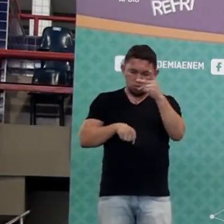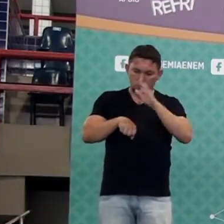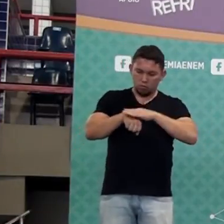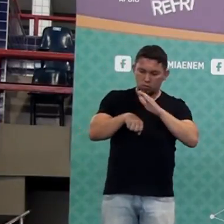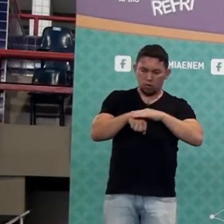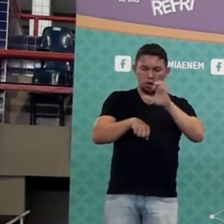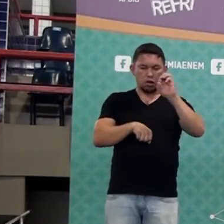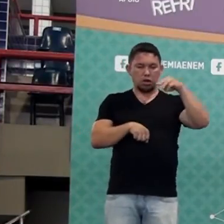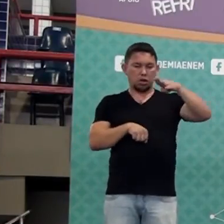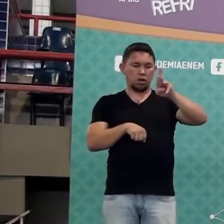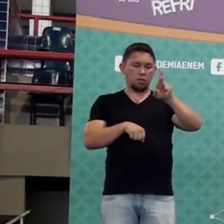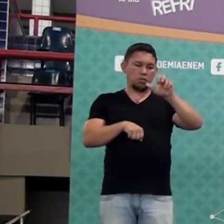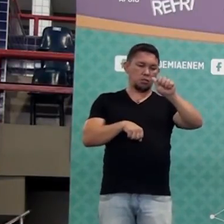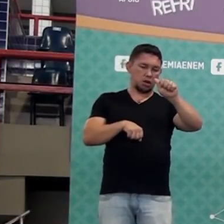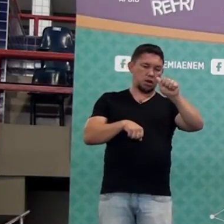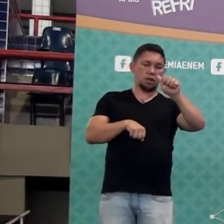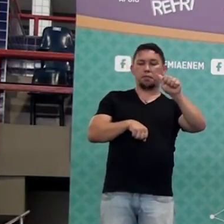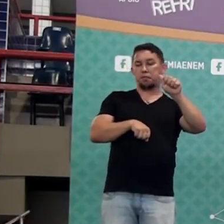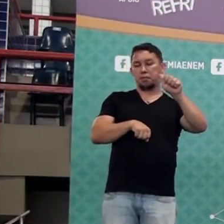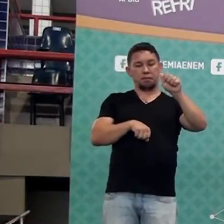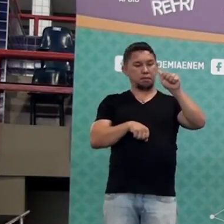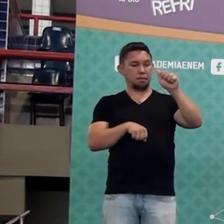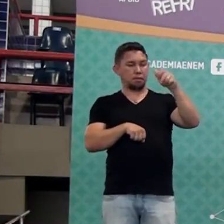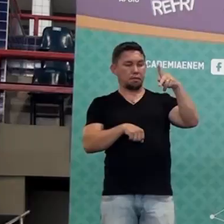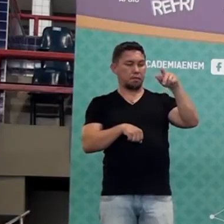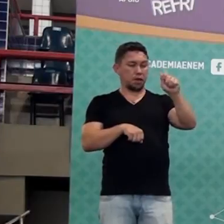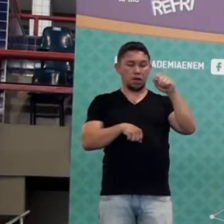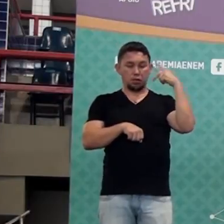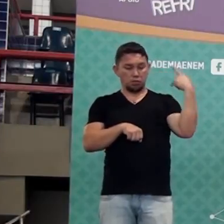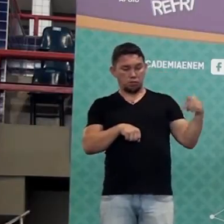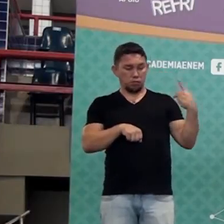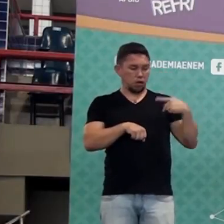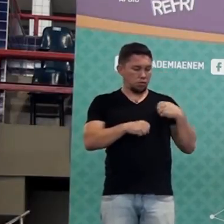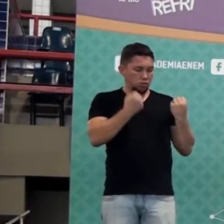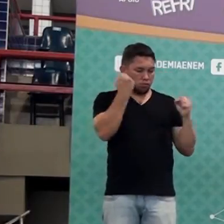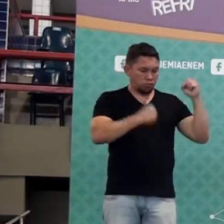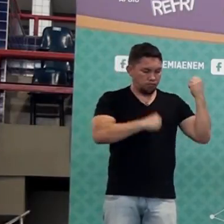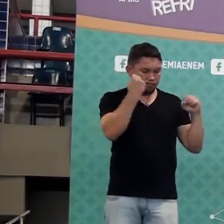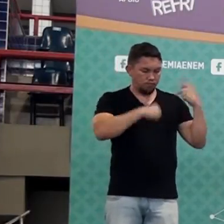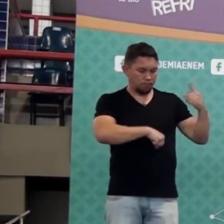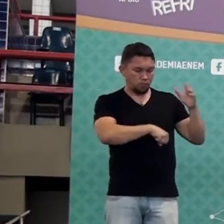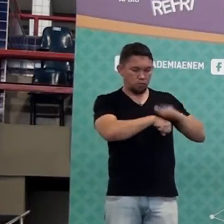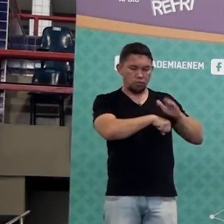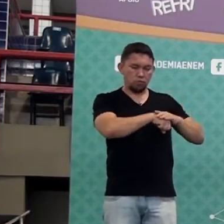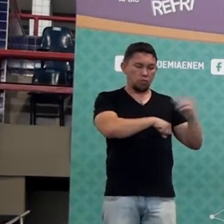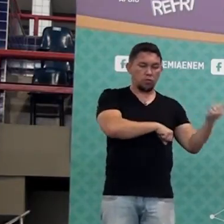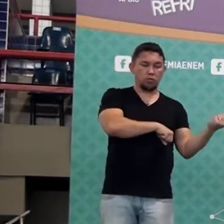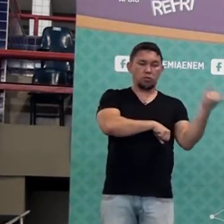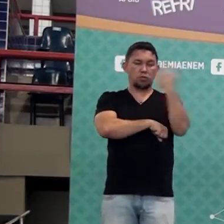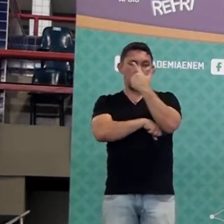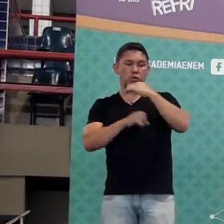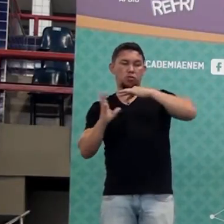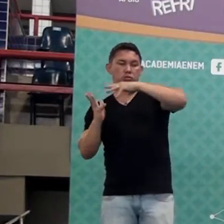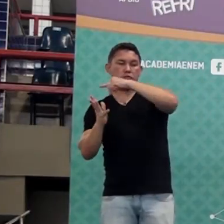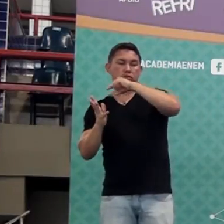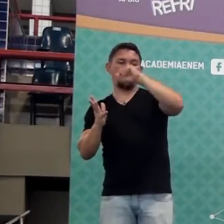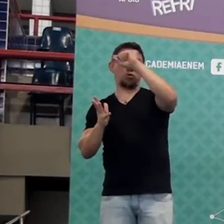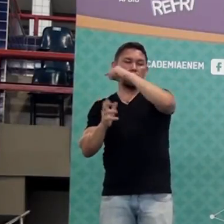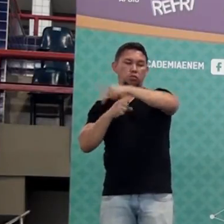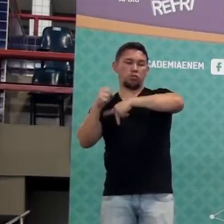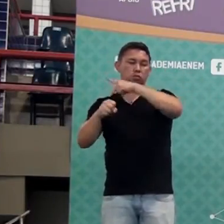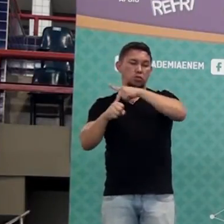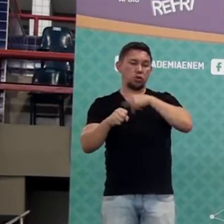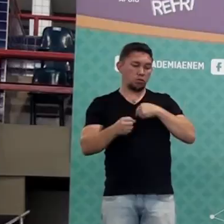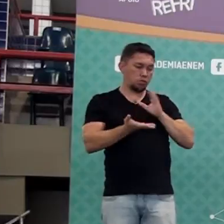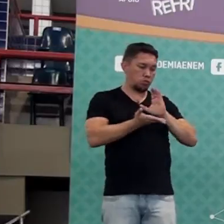Embrapa. Então, nós temos um etanol diferente. A nossa produtividade ela é melhor do que o resto do mundo, até porque nós